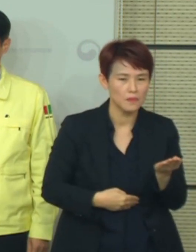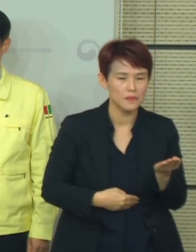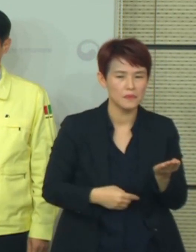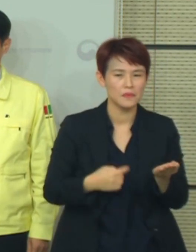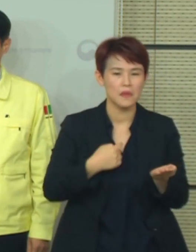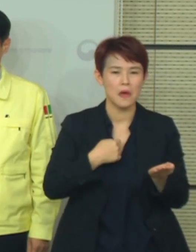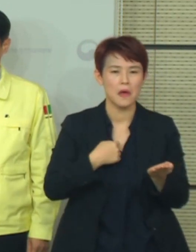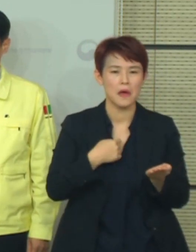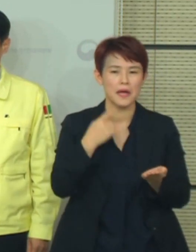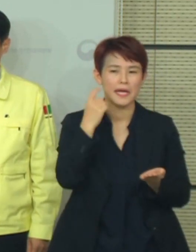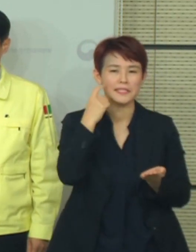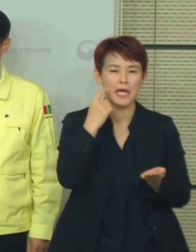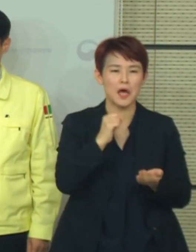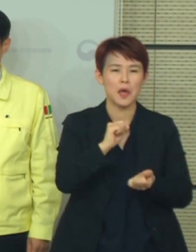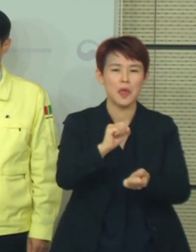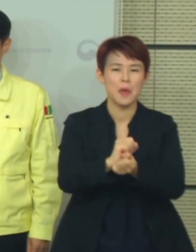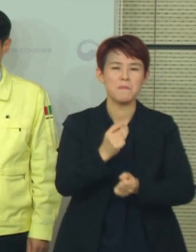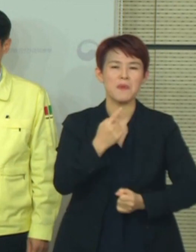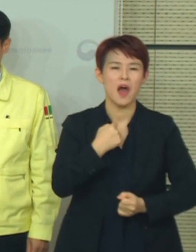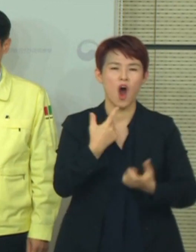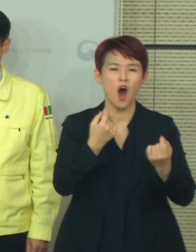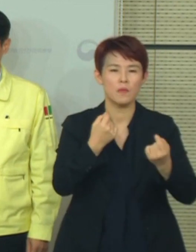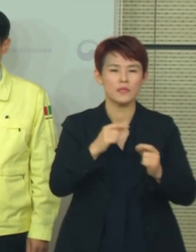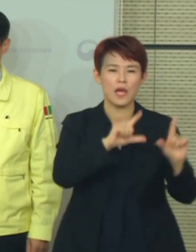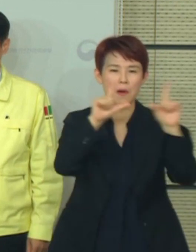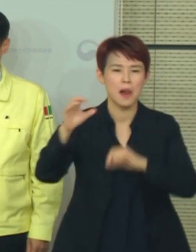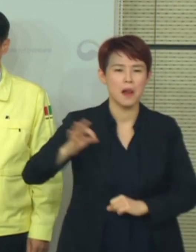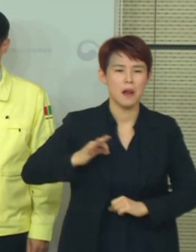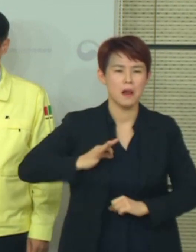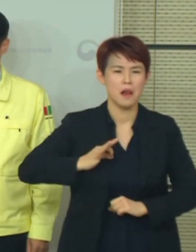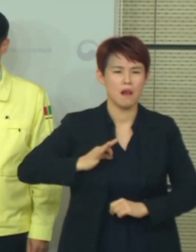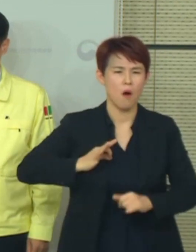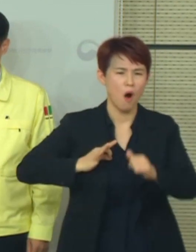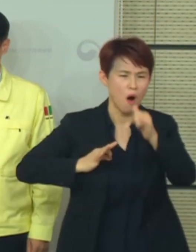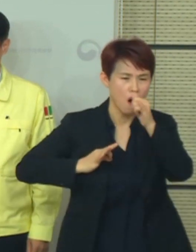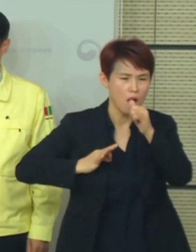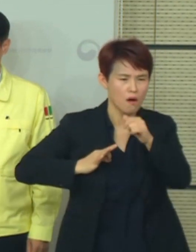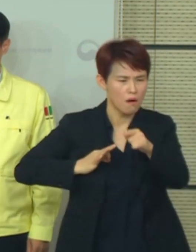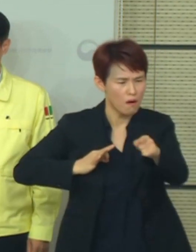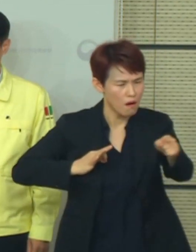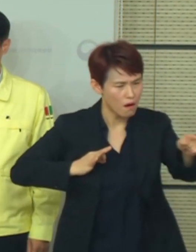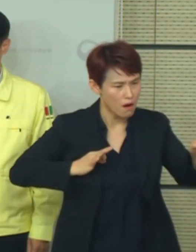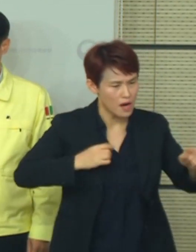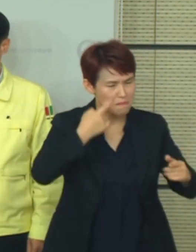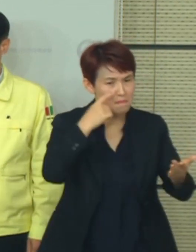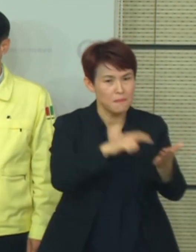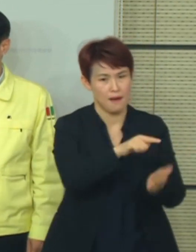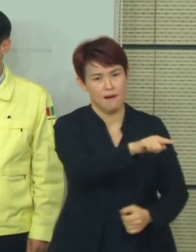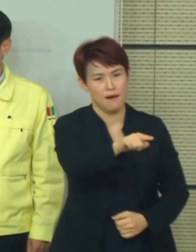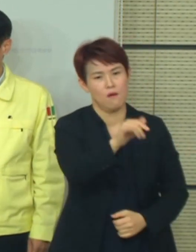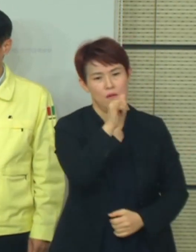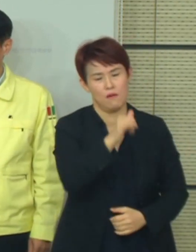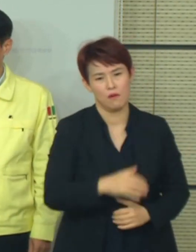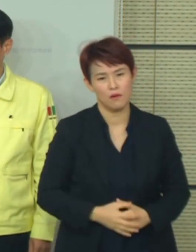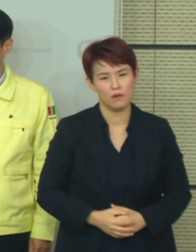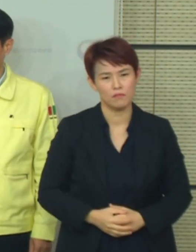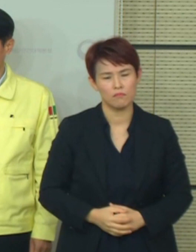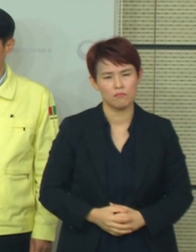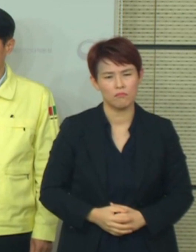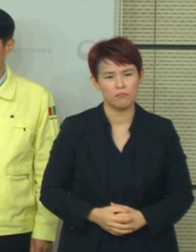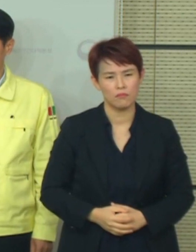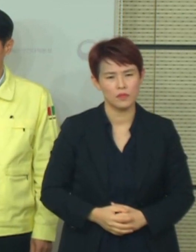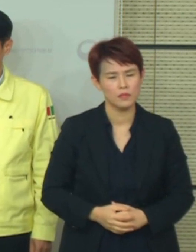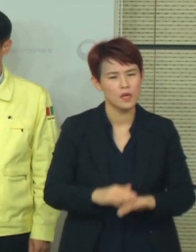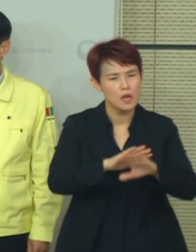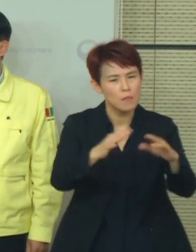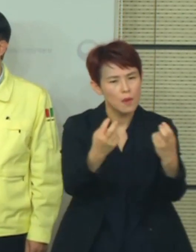행세를 하고 이를 통해서 생활비 지원 등의 이득을 취하려는 행위가 포착되고 있는데 이에 대해서 어떤